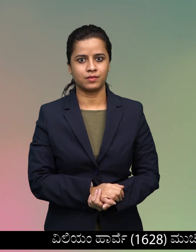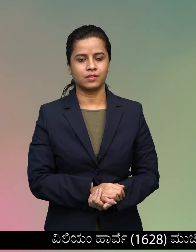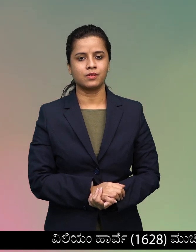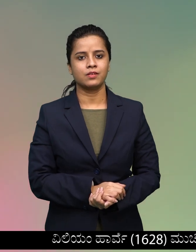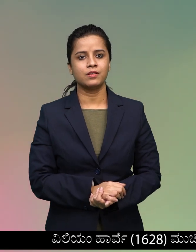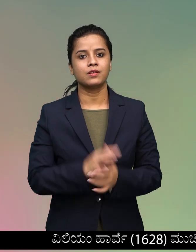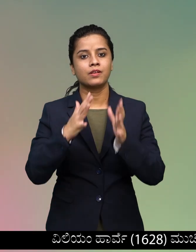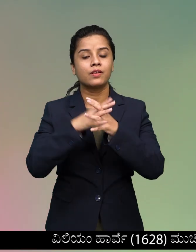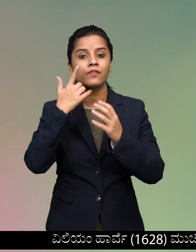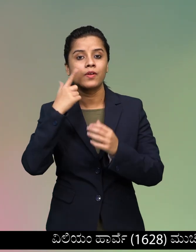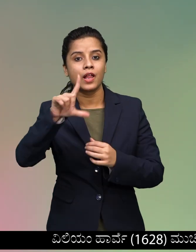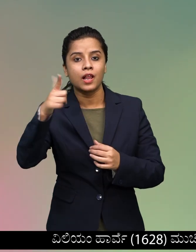ವಿಲಿಯಂ ಹಾರ್ವೆ